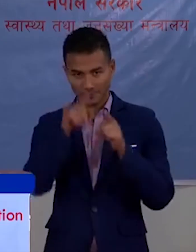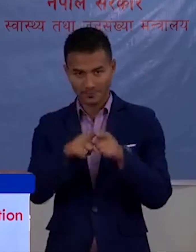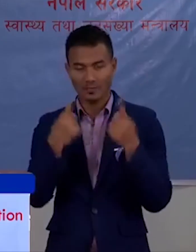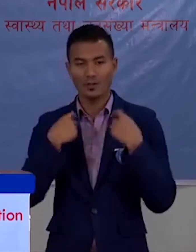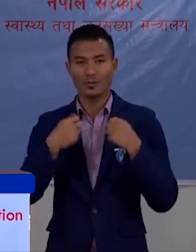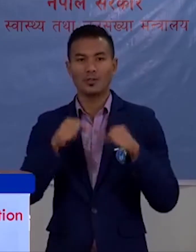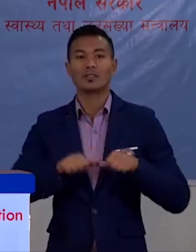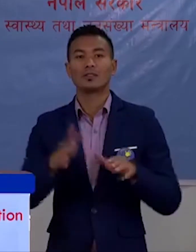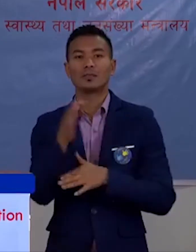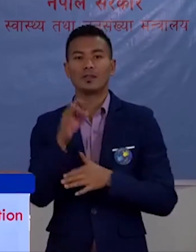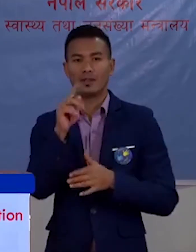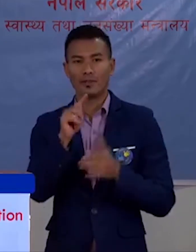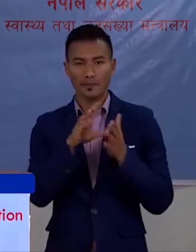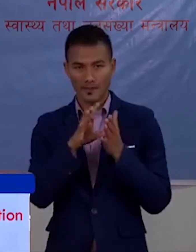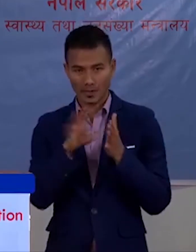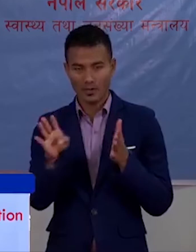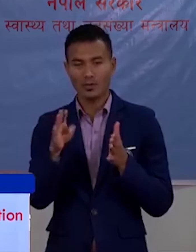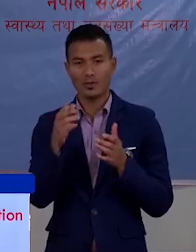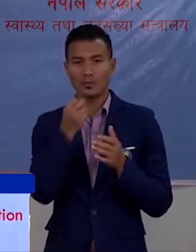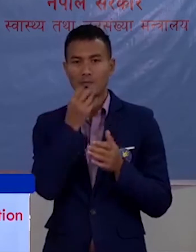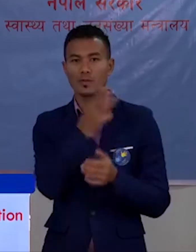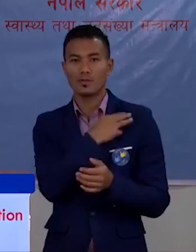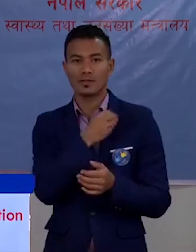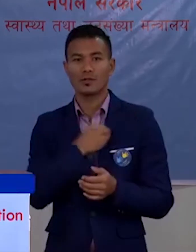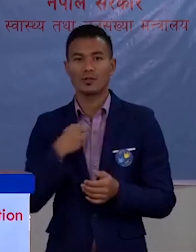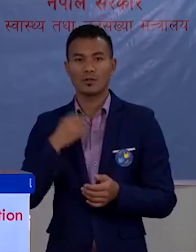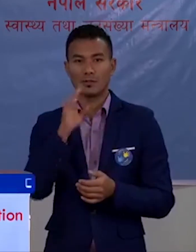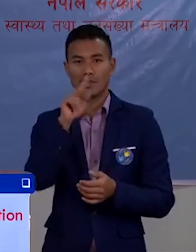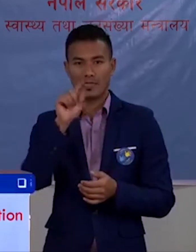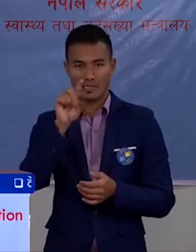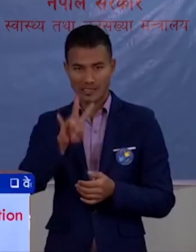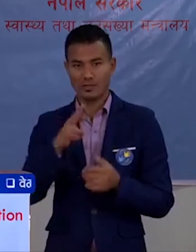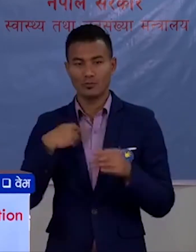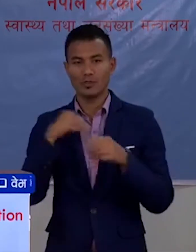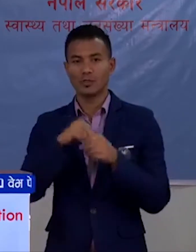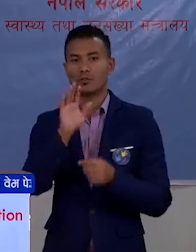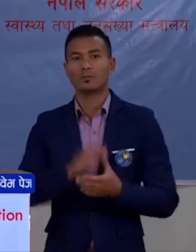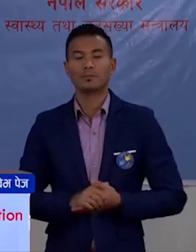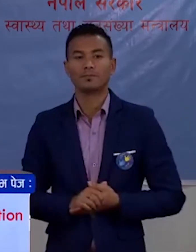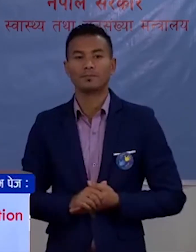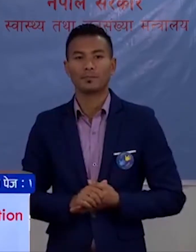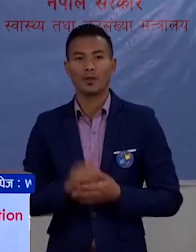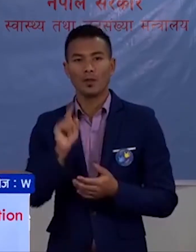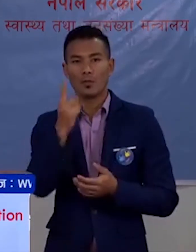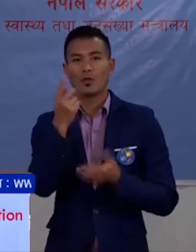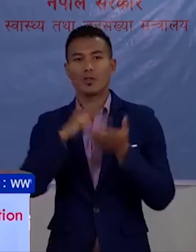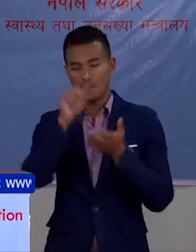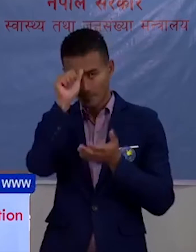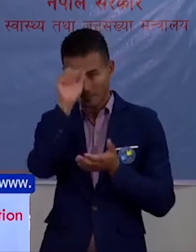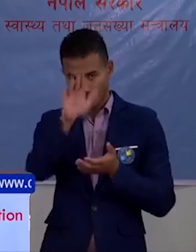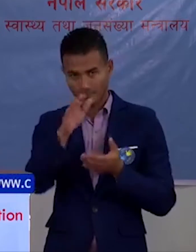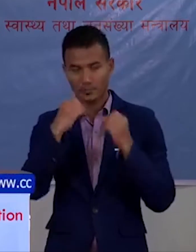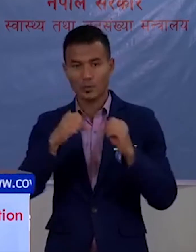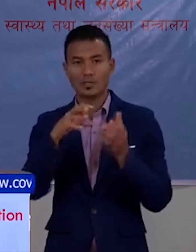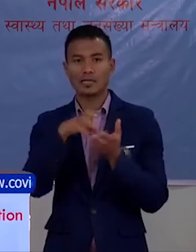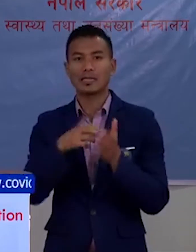स्वास्थ्य तथा जनसंख्या मंत्रालय को तर्फबाट म प्रवक्ता डाक्टर विकासदेव कोटा उपस्थित भएको छु। पहिलो अपडेट मैले